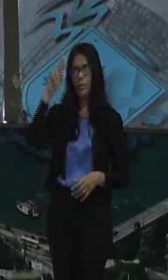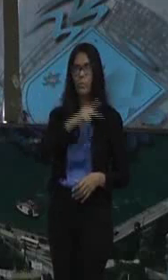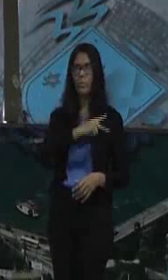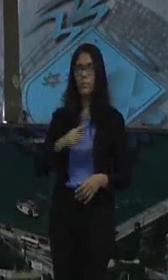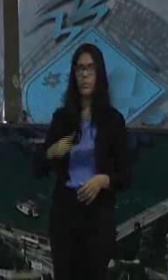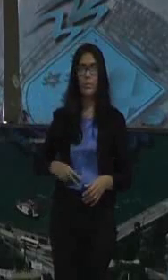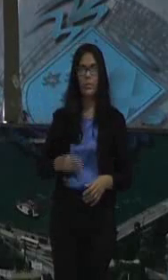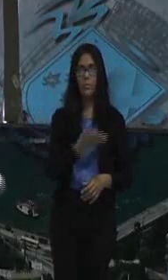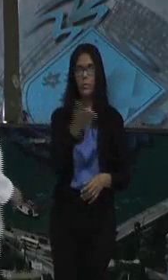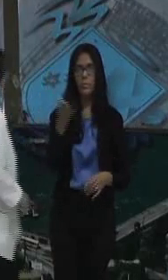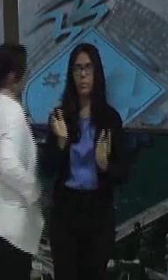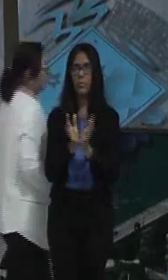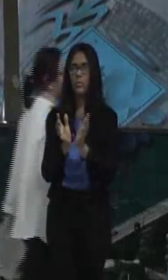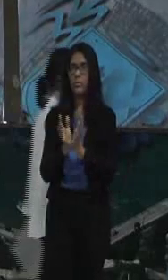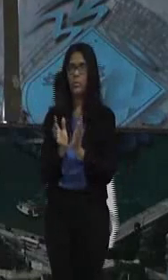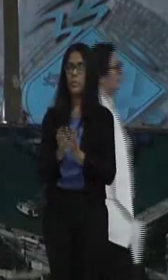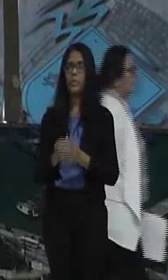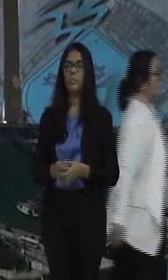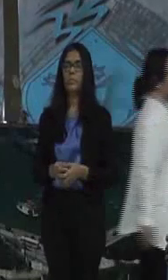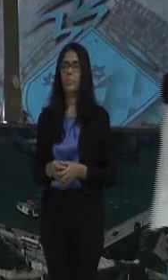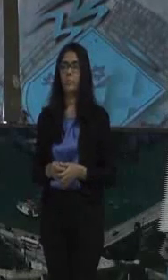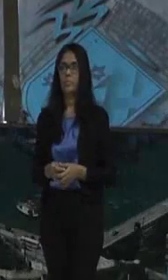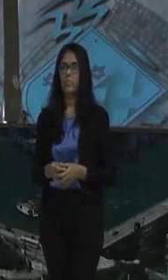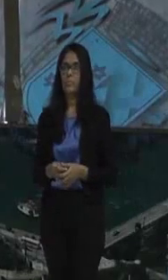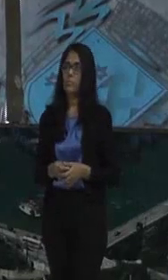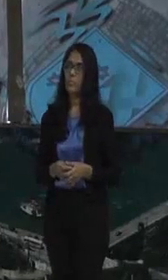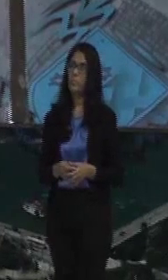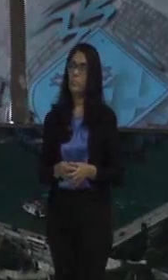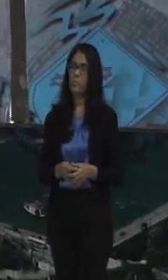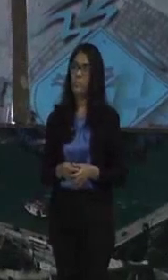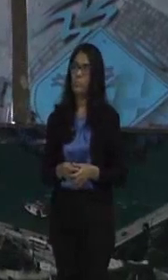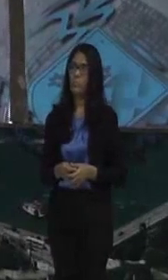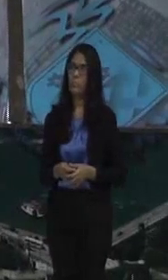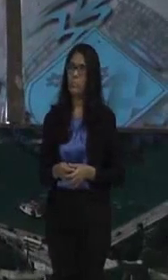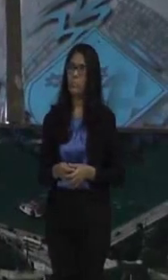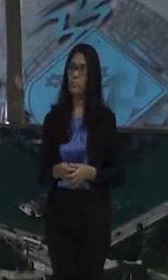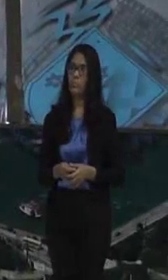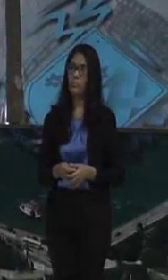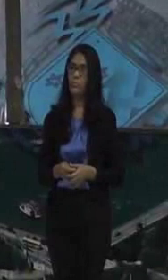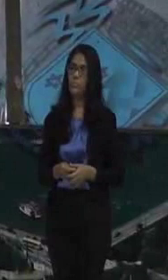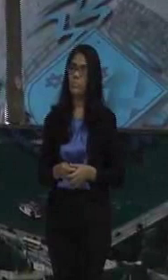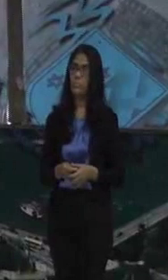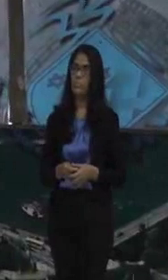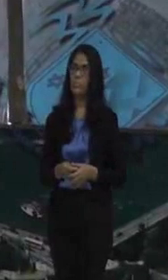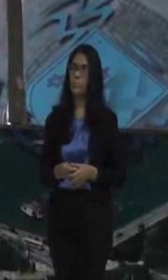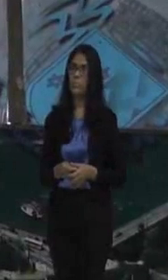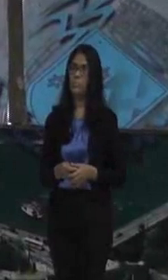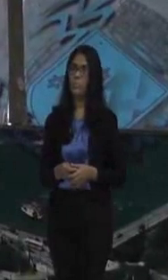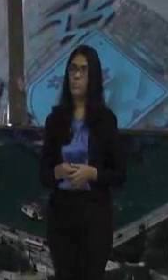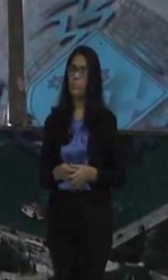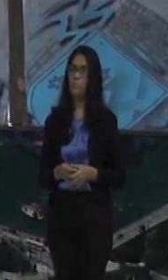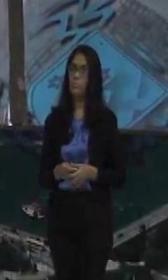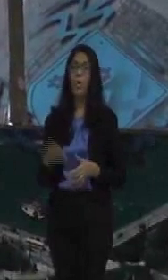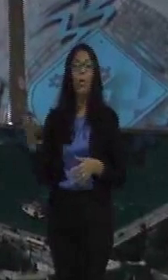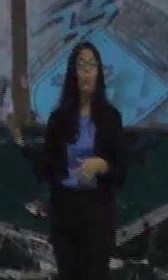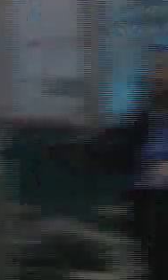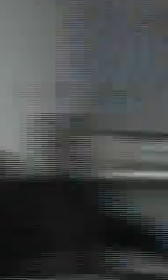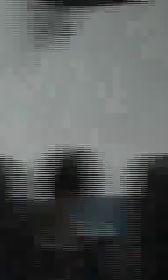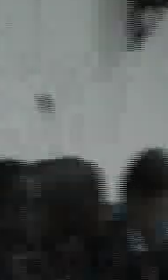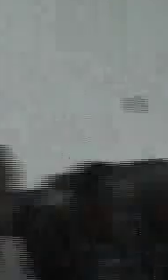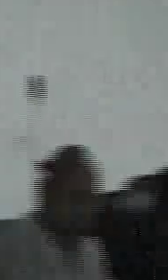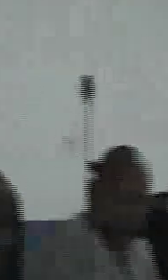tarde por ter ciência que foi enviado aqui o projeto de lei que tem o